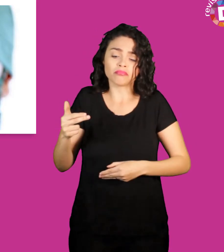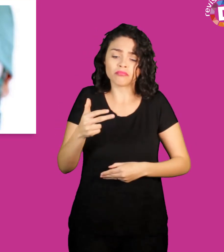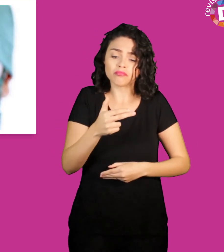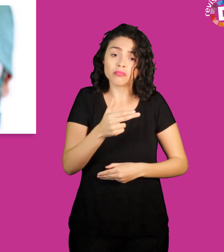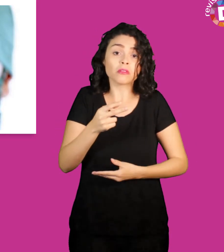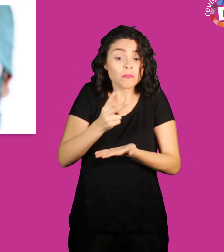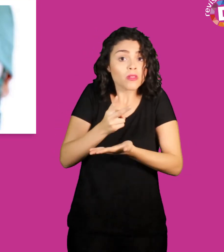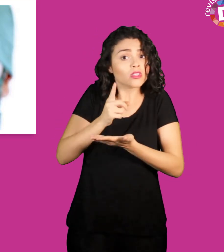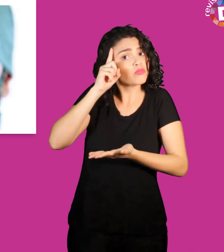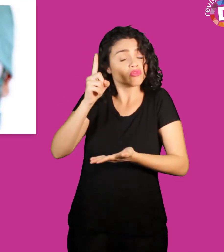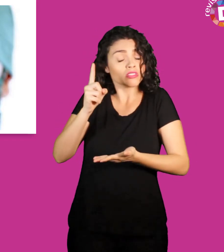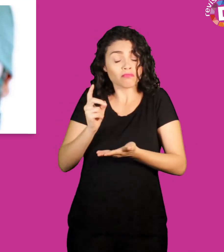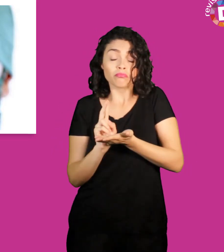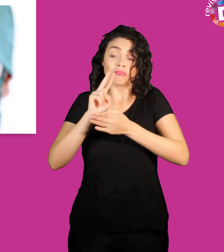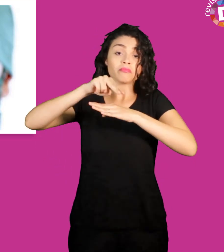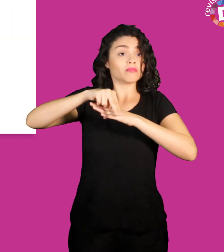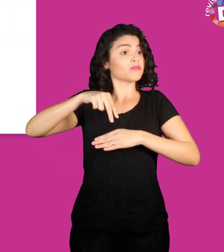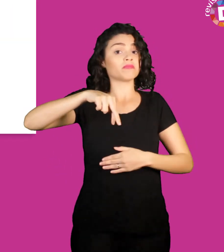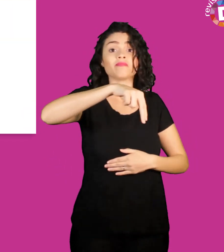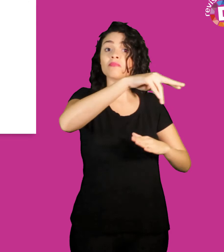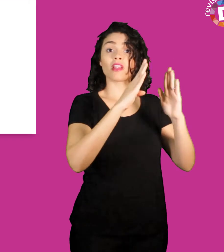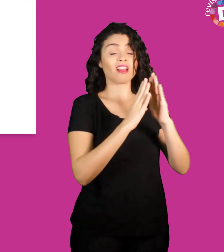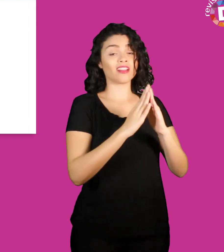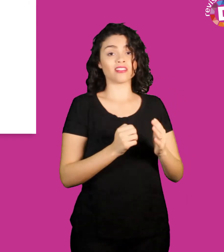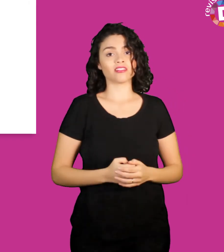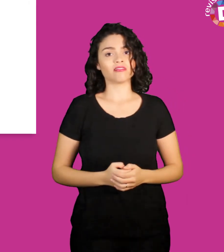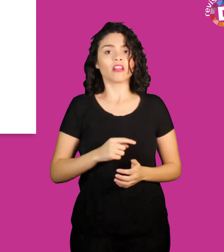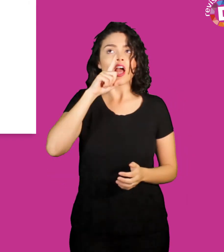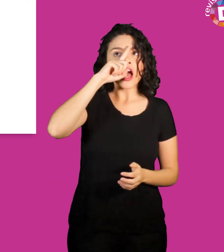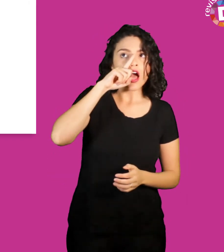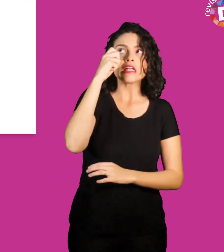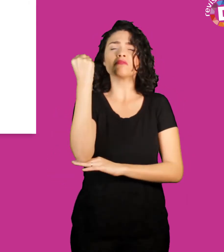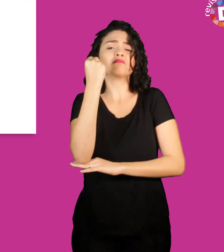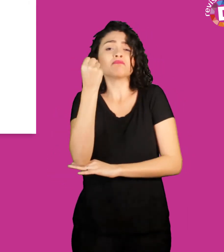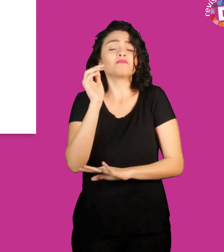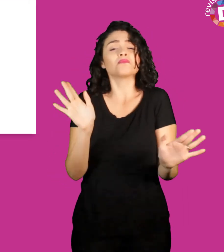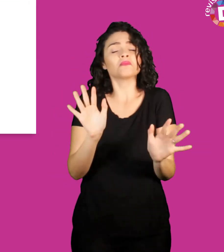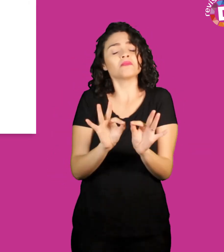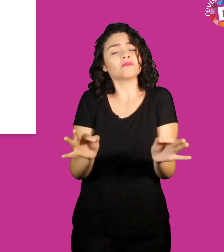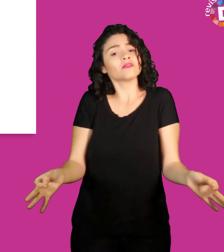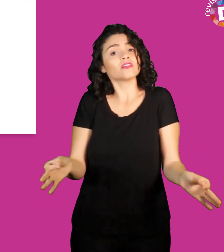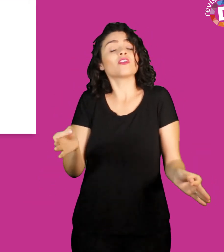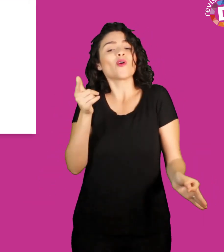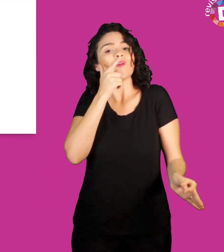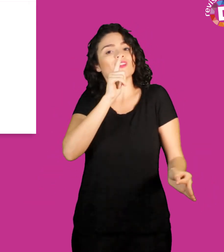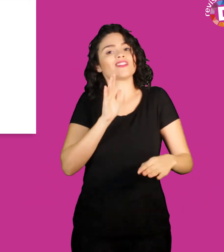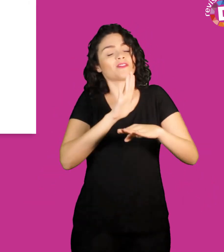dia isso minimiza a todos os riscos potenciais de um procedimento cirúrgico e permite ao paciente